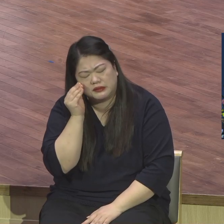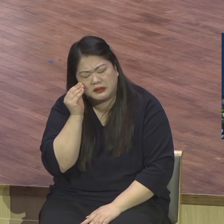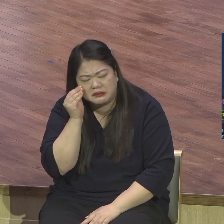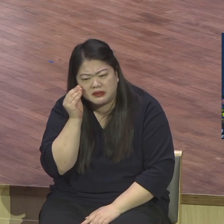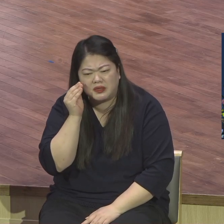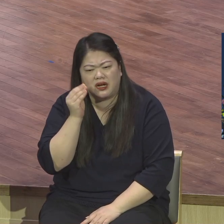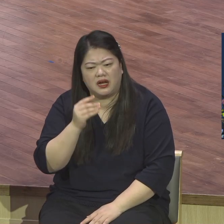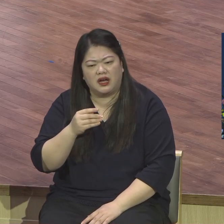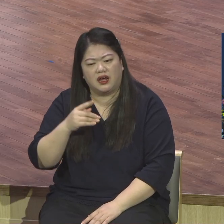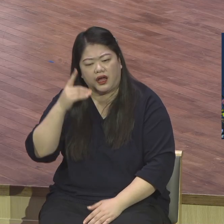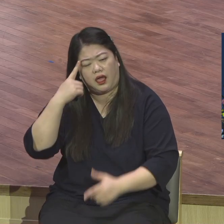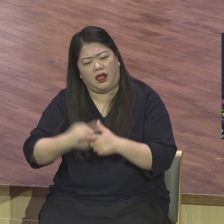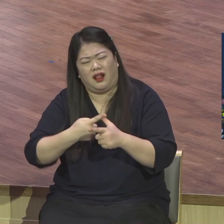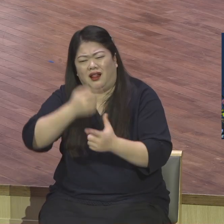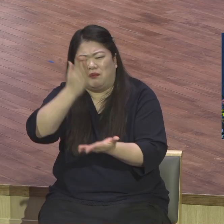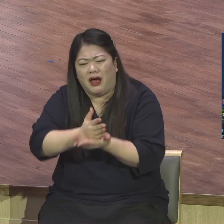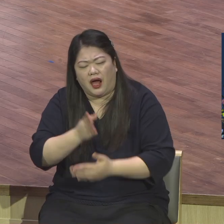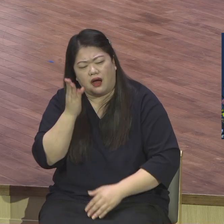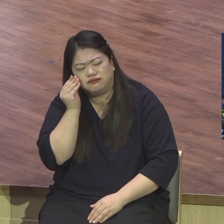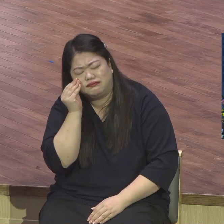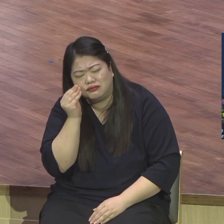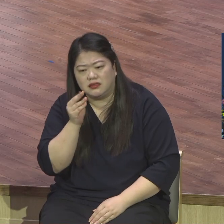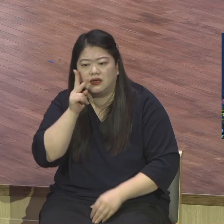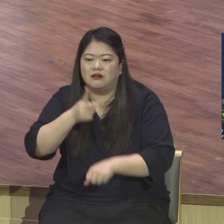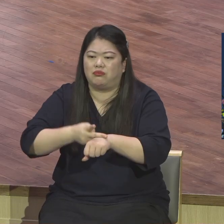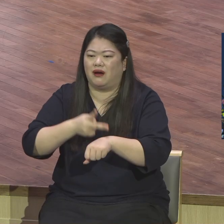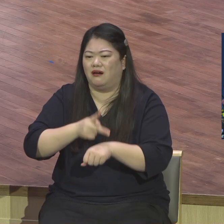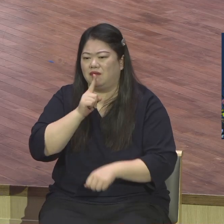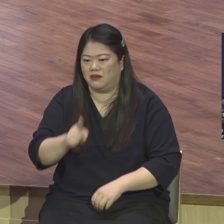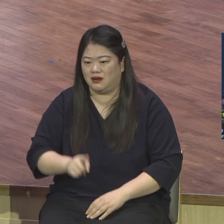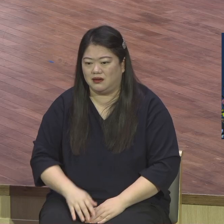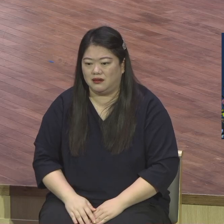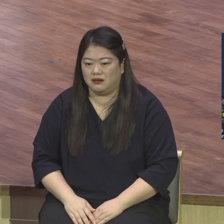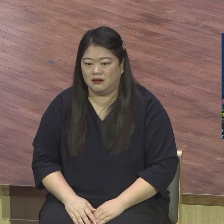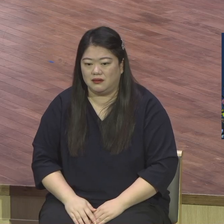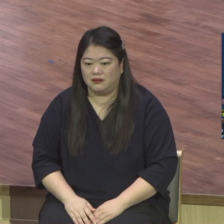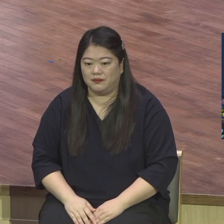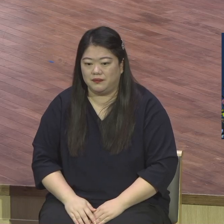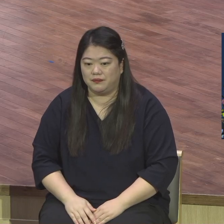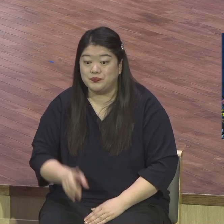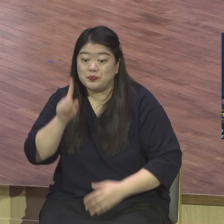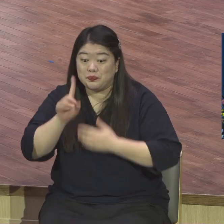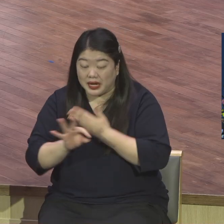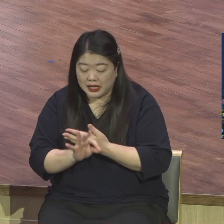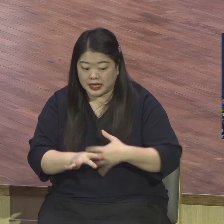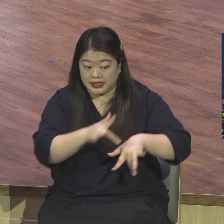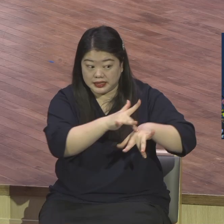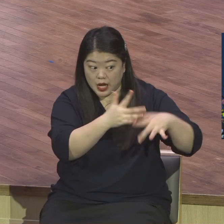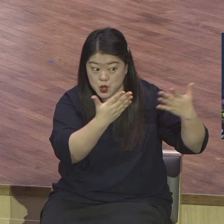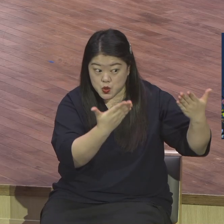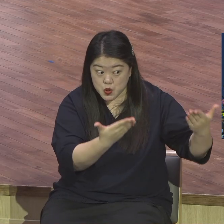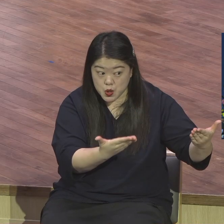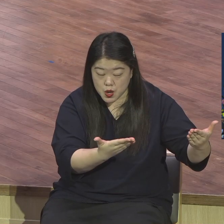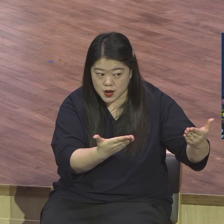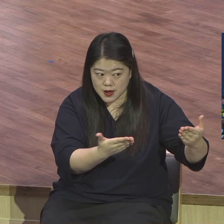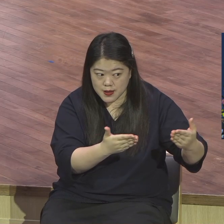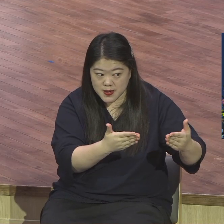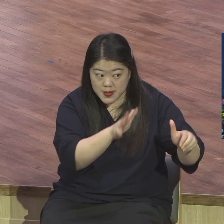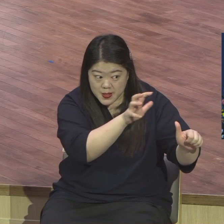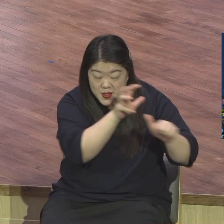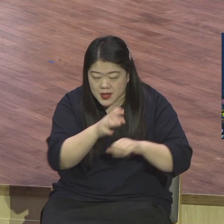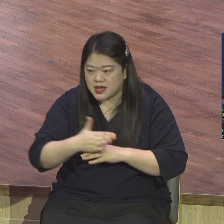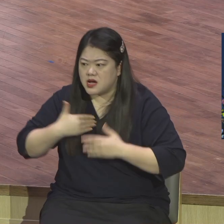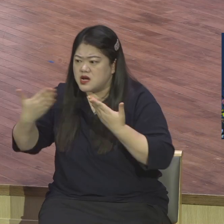살도록 사단은 계속해서 지금도 공격하고 있기 때문에, 여러분이 지금 이 자리에